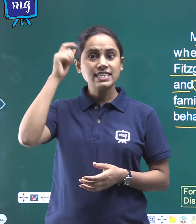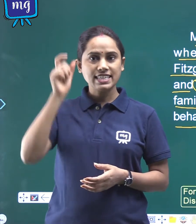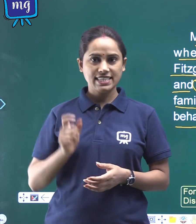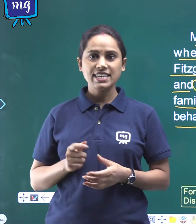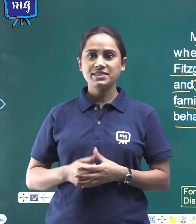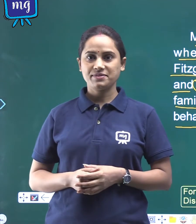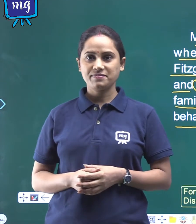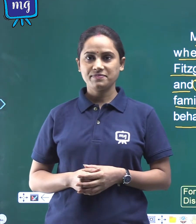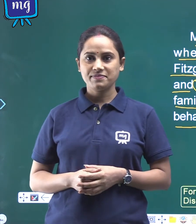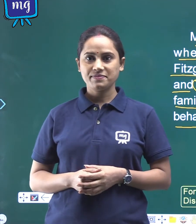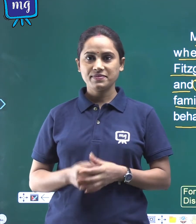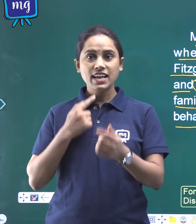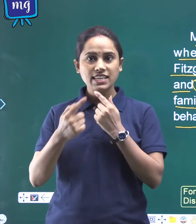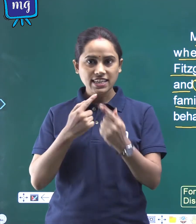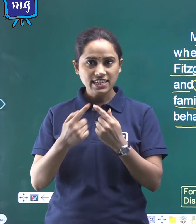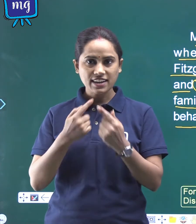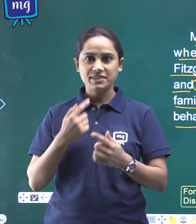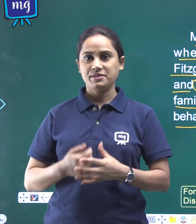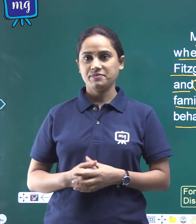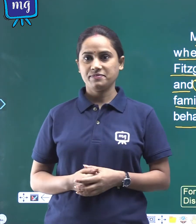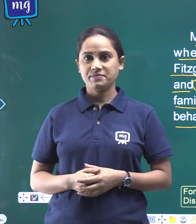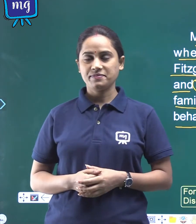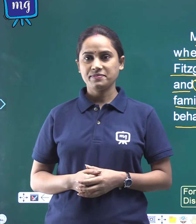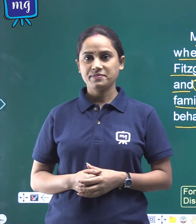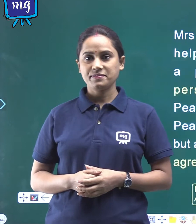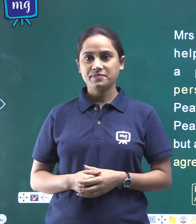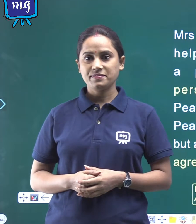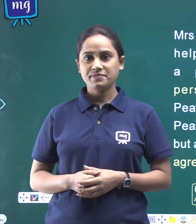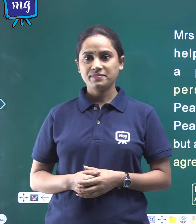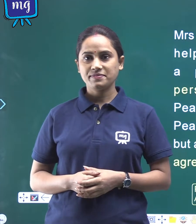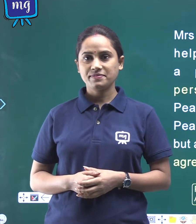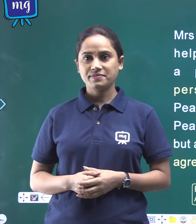Discuss, चर्चा करना.